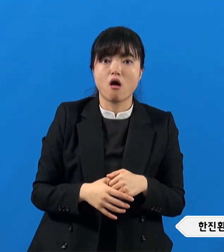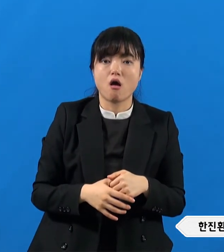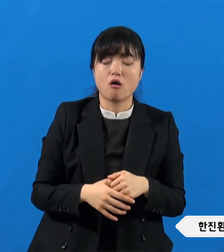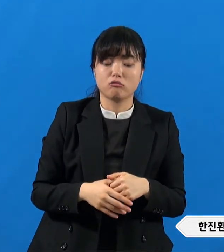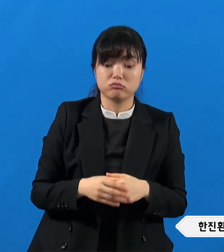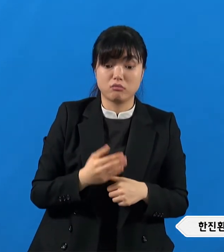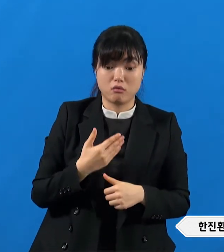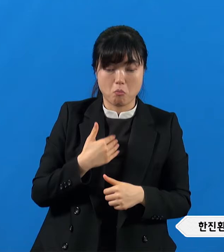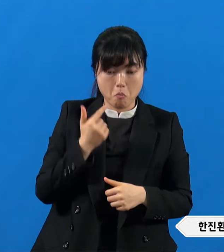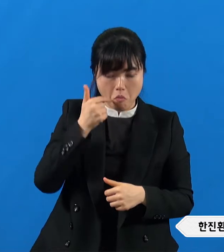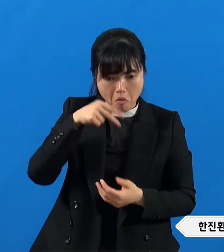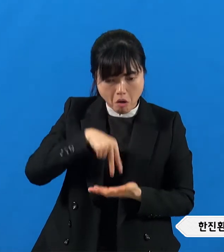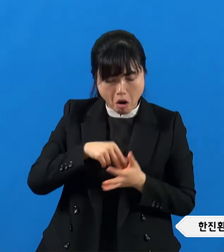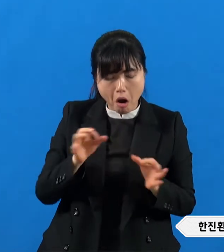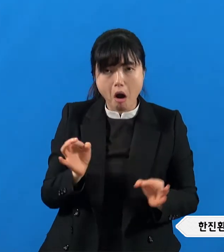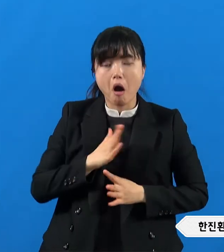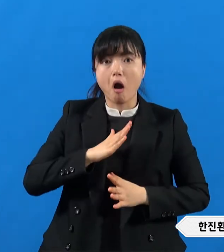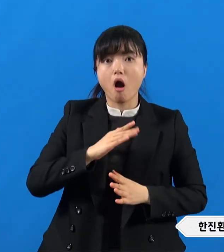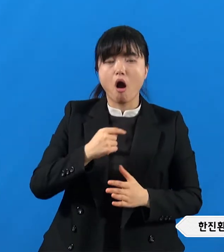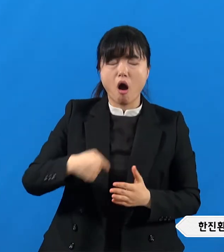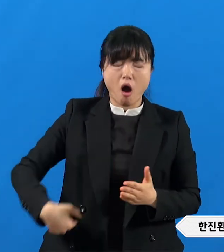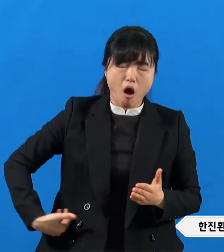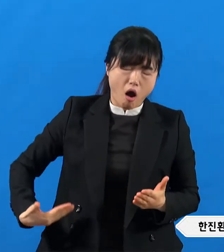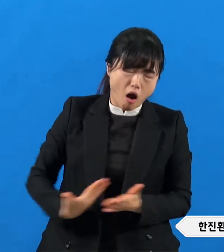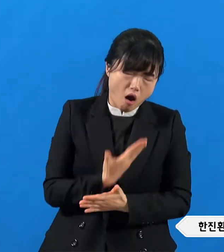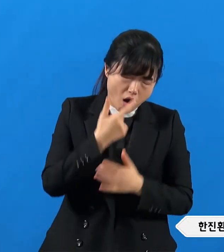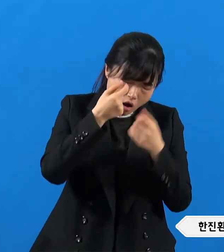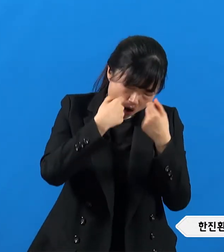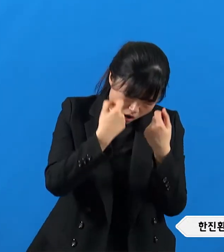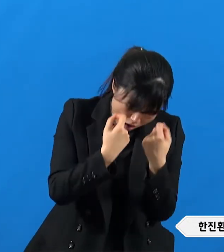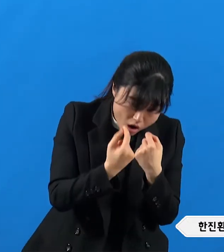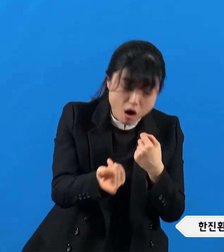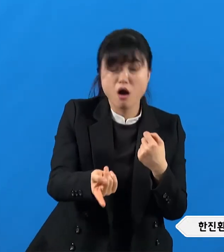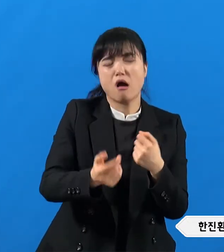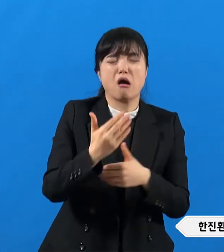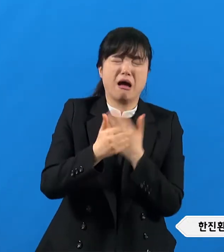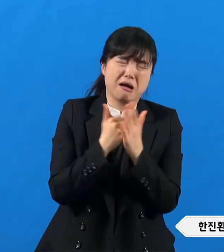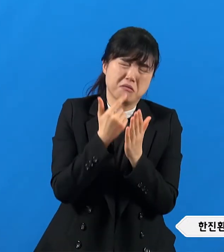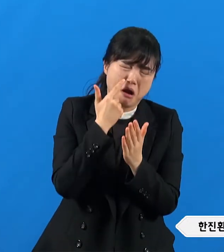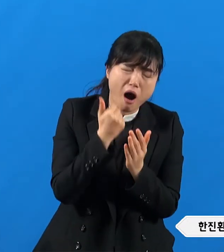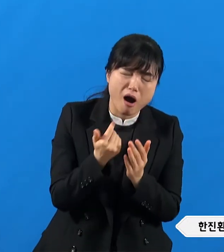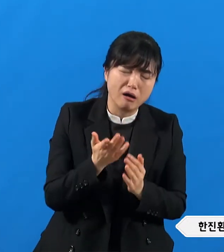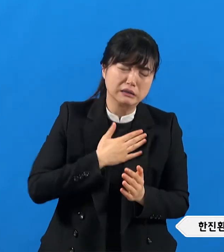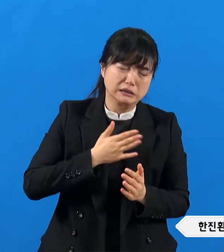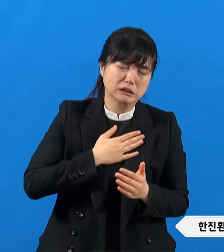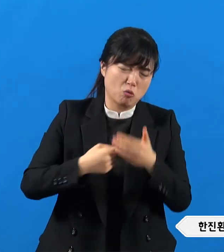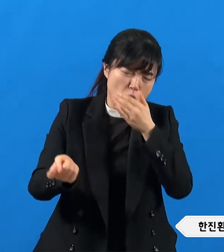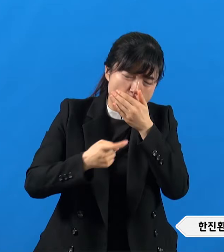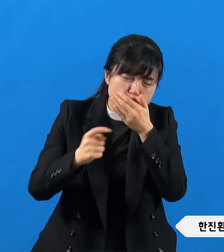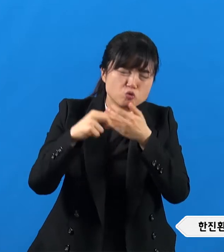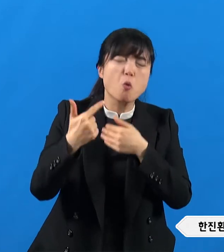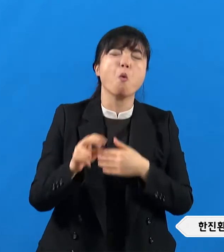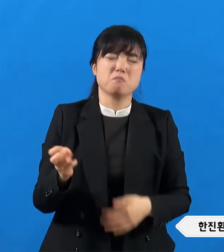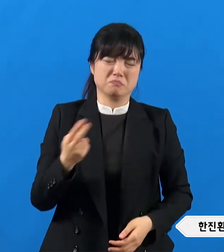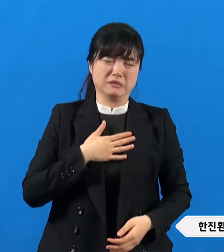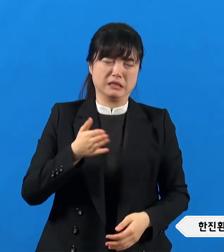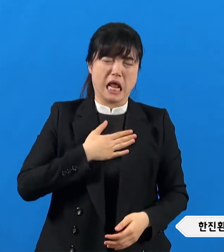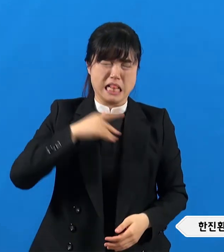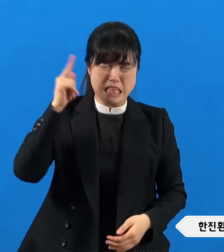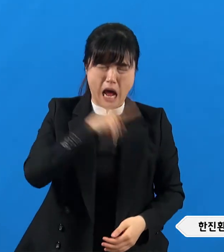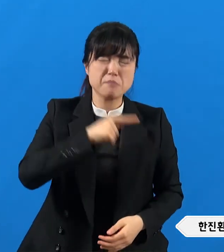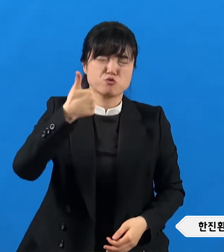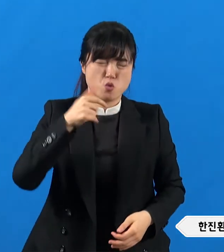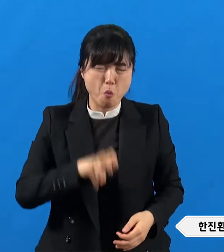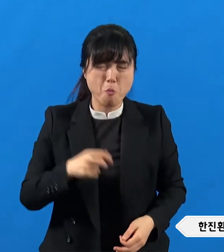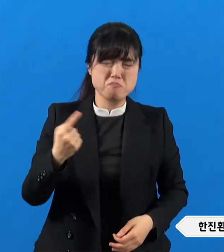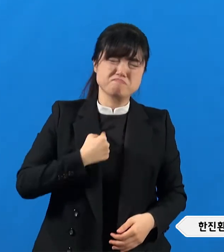봤습니다. 회개의 눈물이 터져 나오는데, 하나님 아버지, 도둑놈도 나 같은 도둑놈이